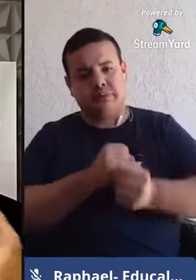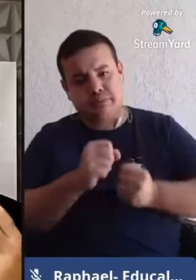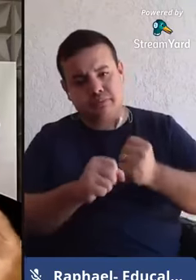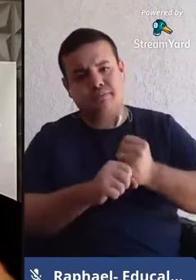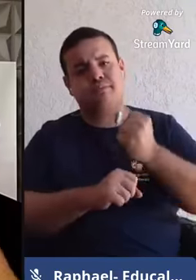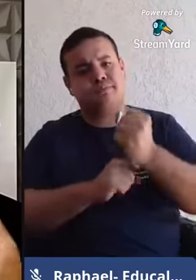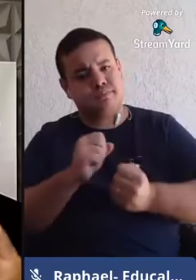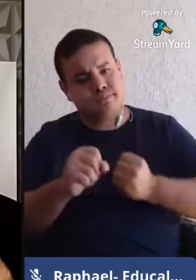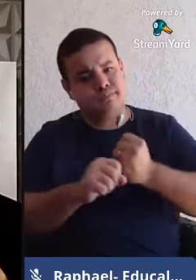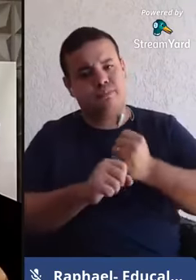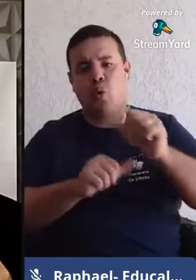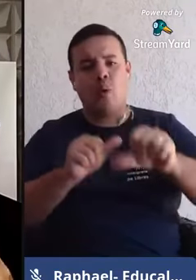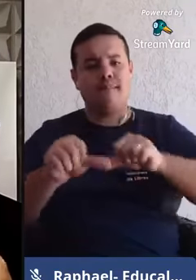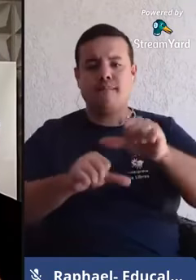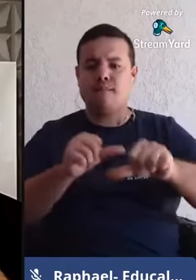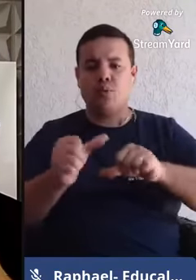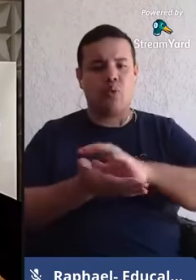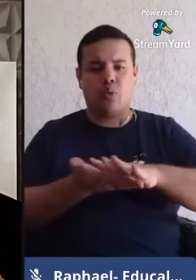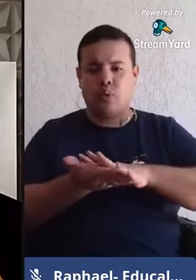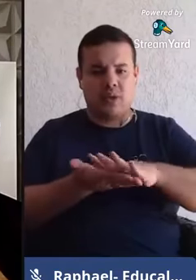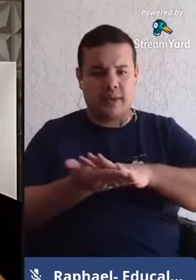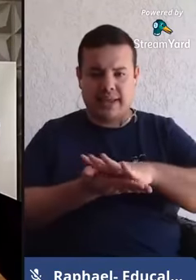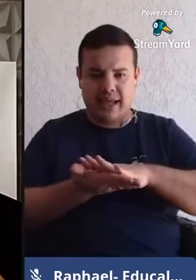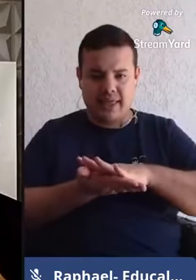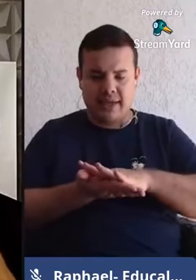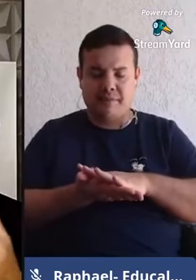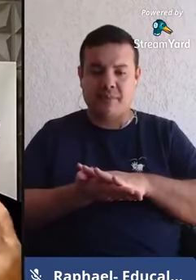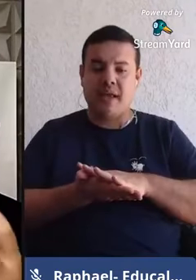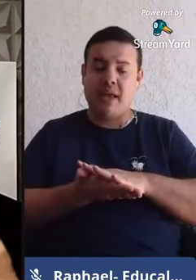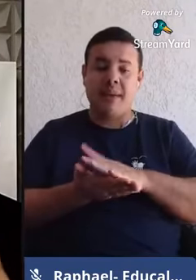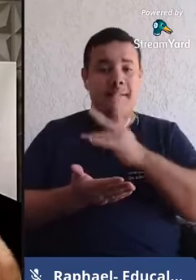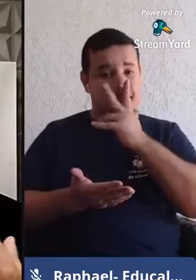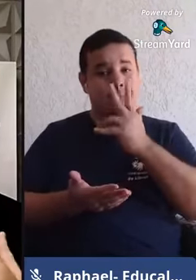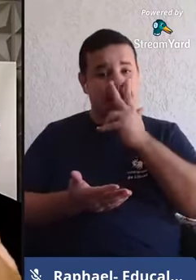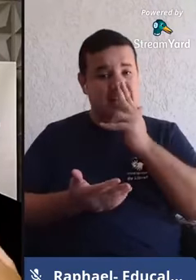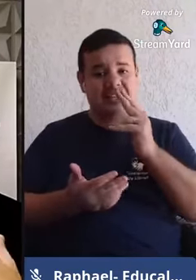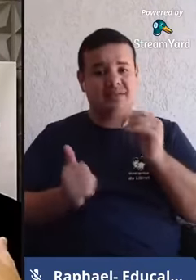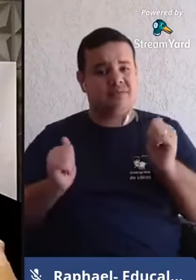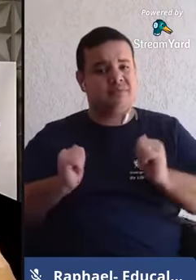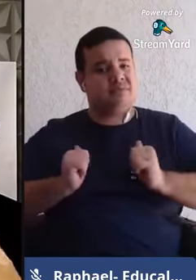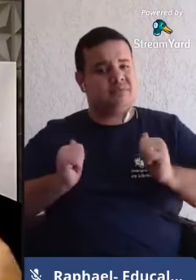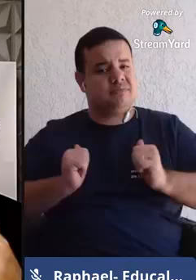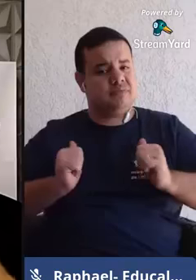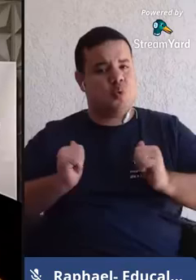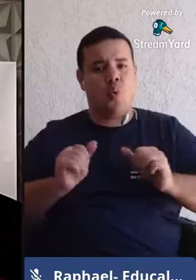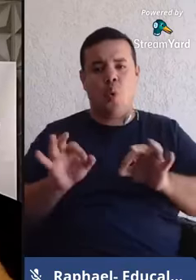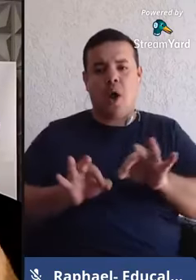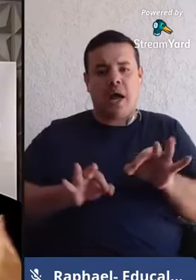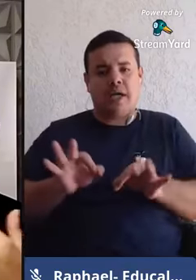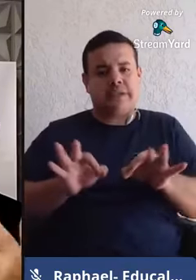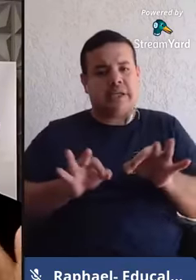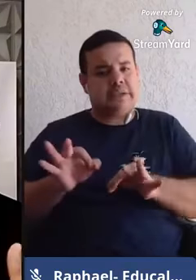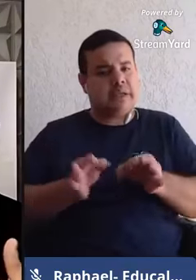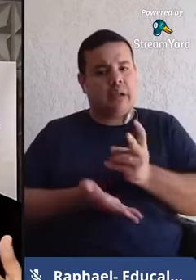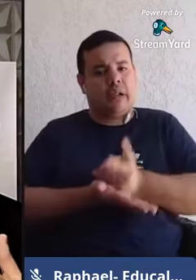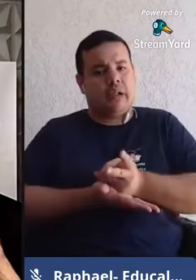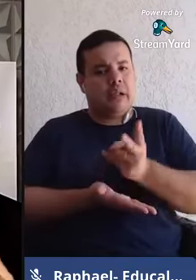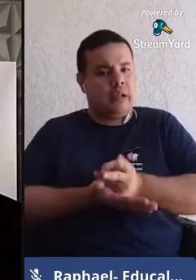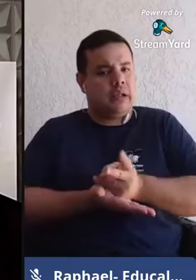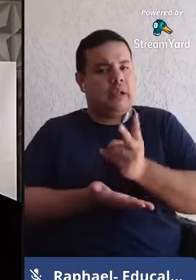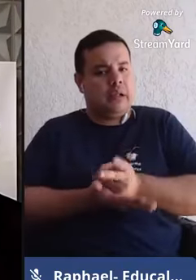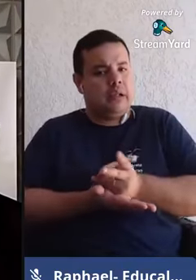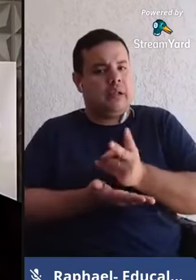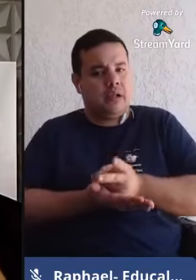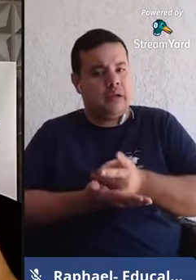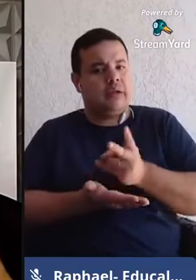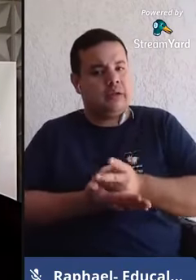sua concepção. Na verdade, houve um comodismo da parte dos organizadores. E foi isso que fez